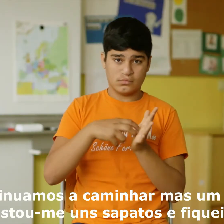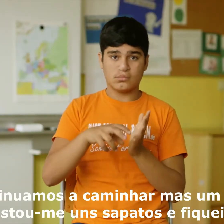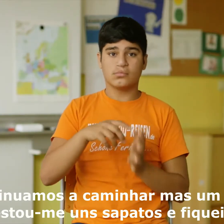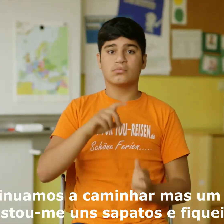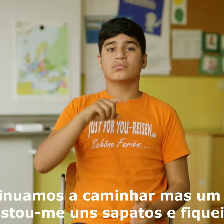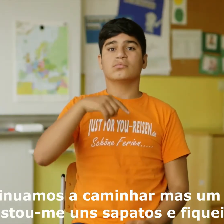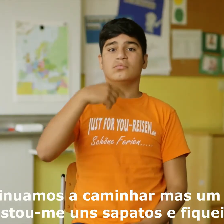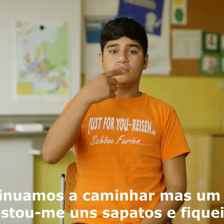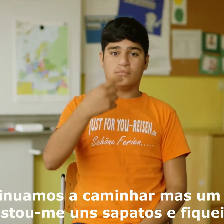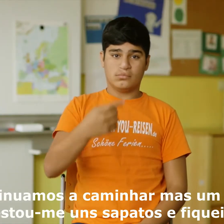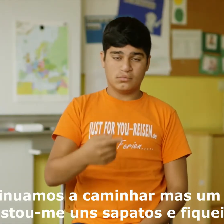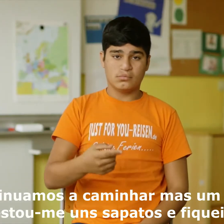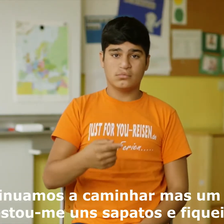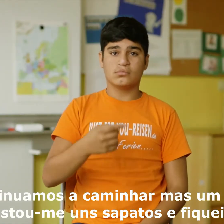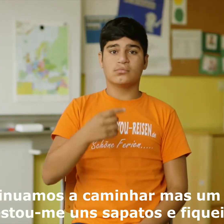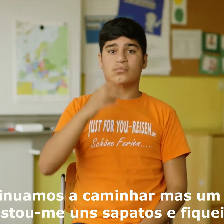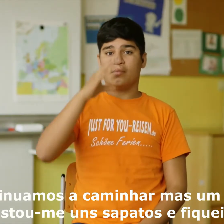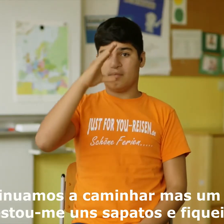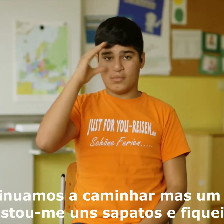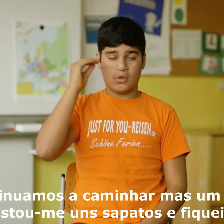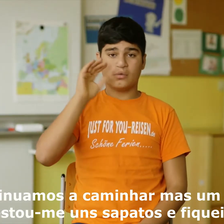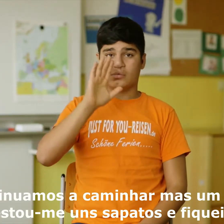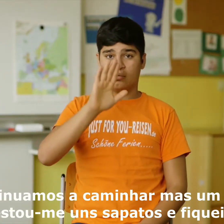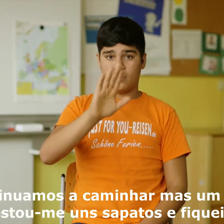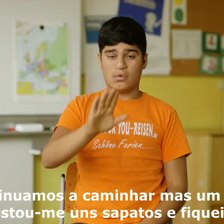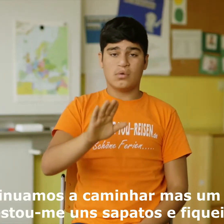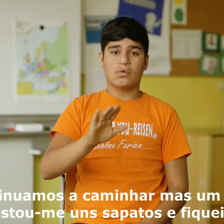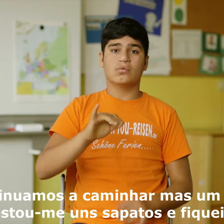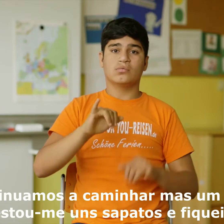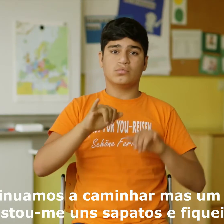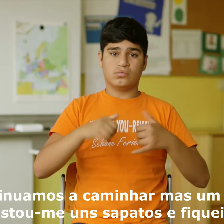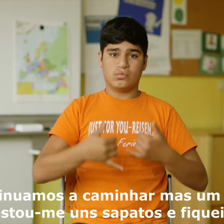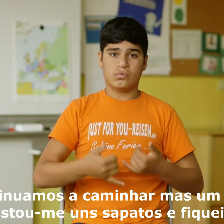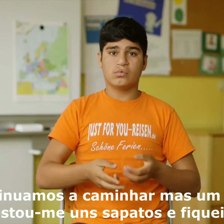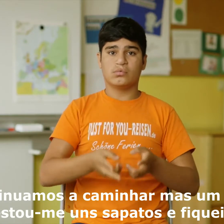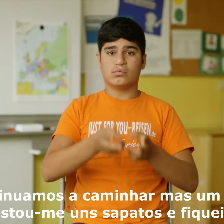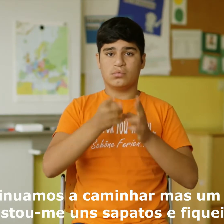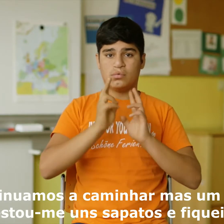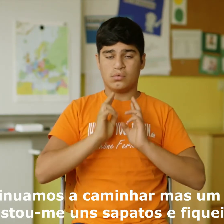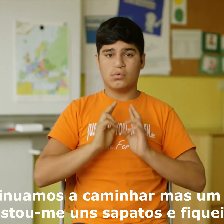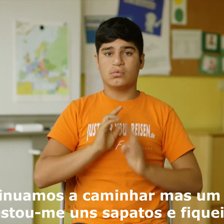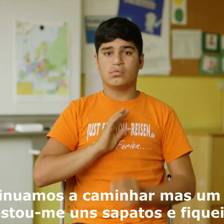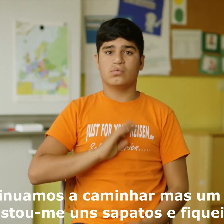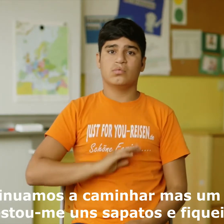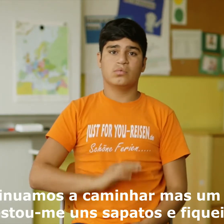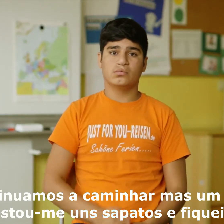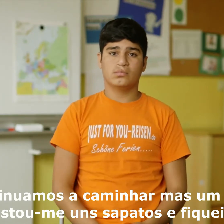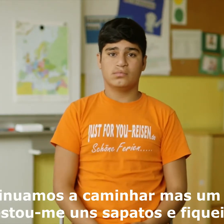Depois continuamos a caminhada e houve um homem que me emprestou os sapatos. Fiquei mais